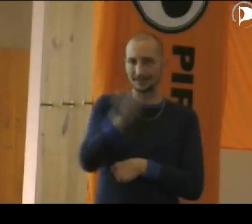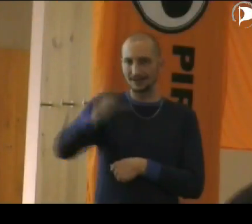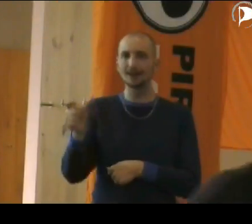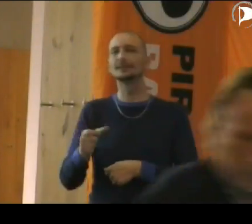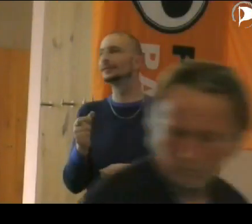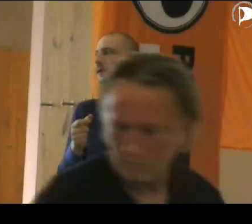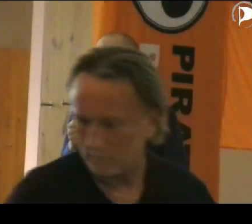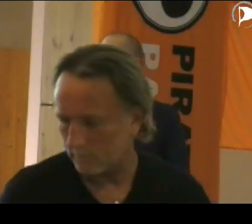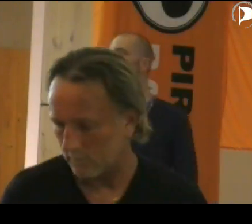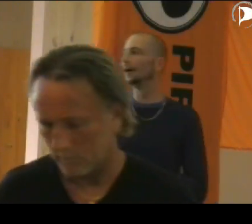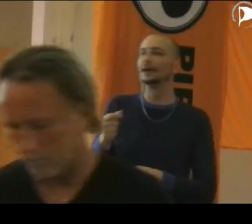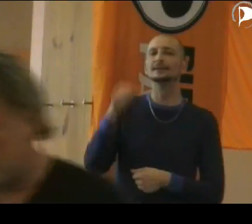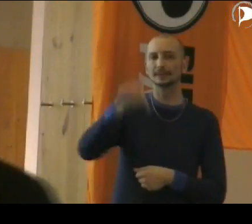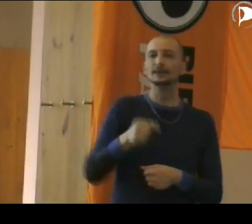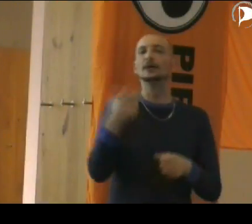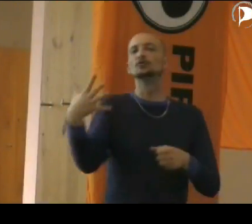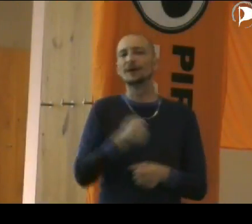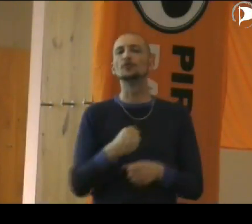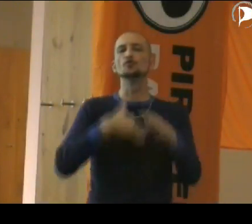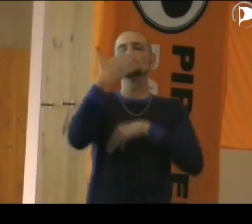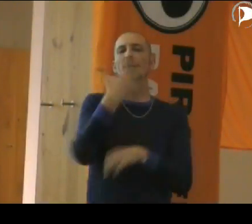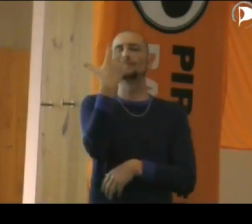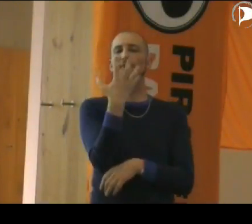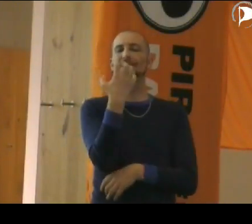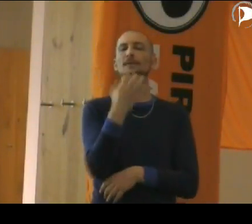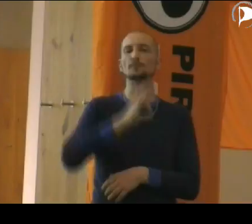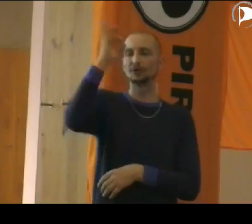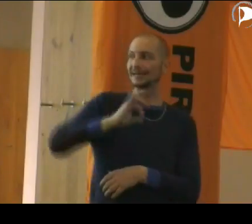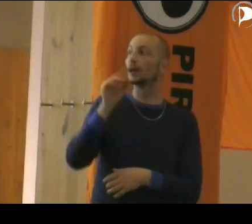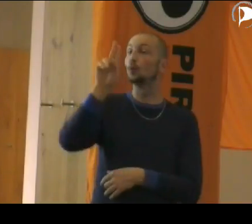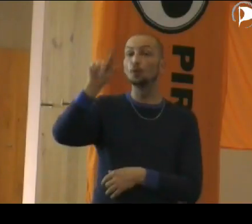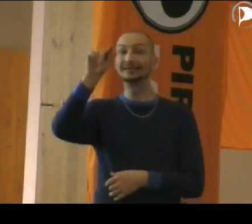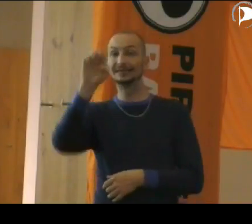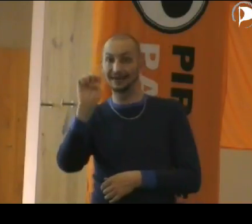100 stimmen das heißt der haut über den ball